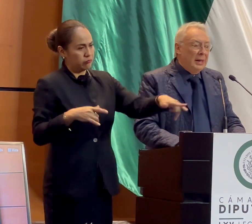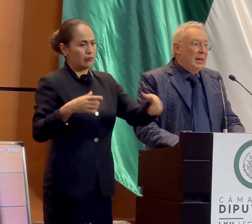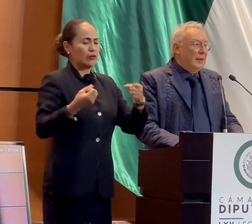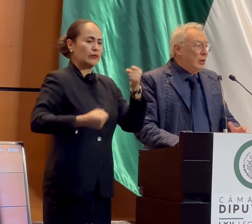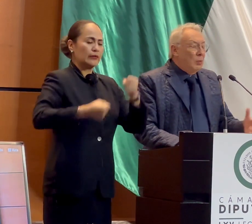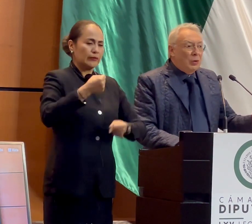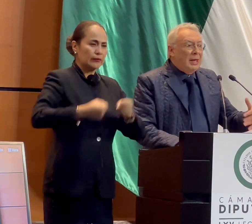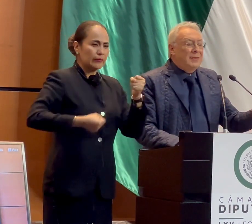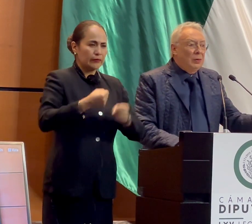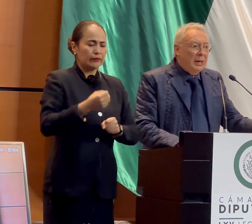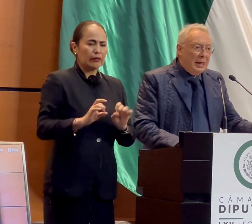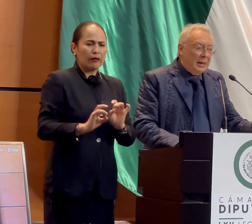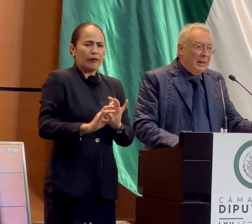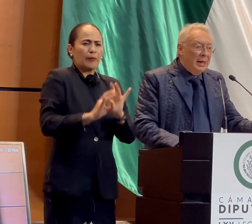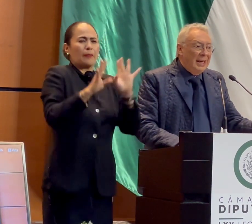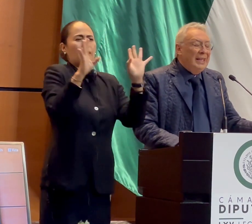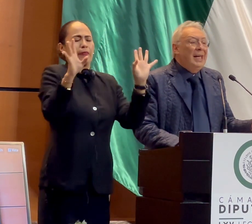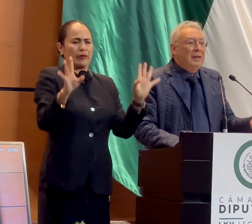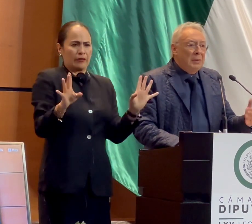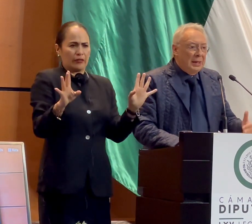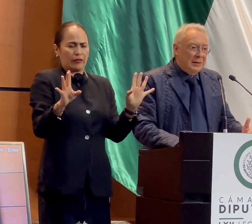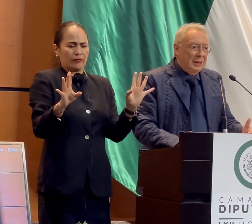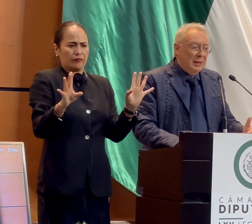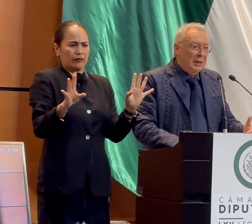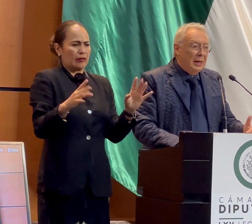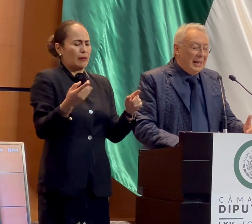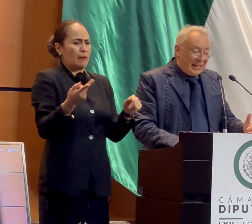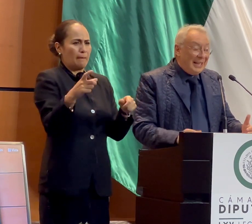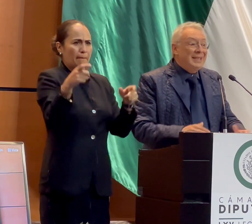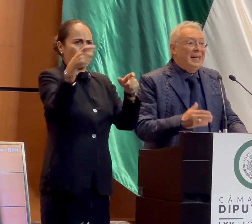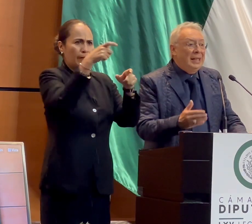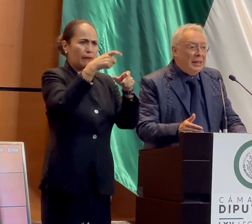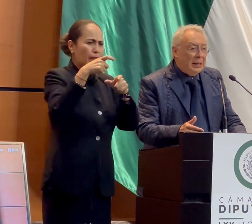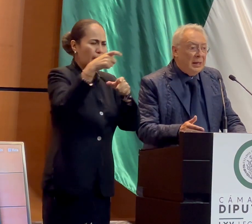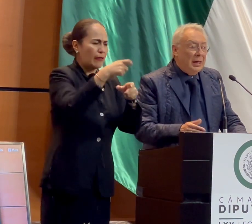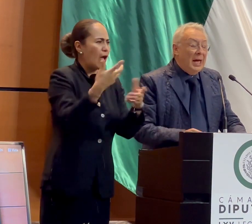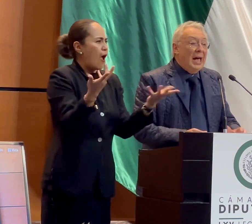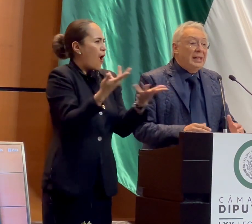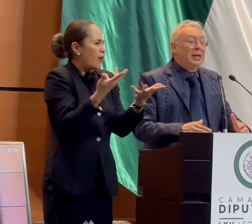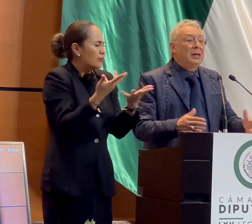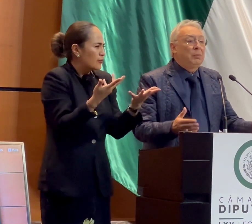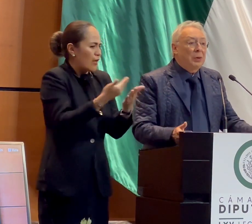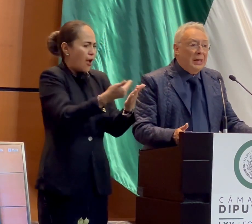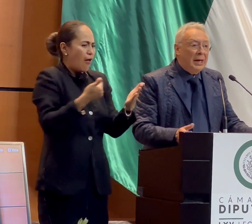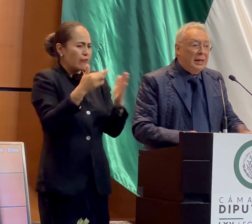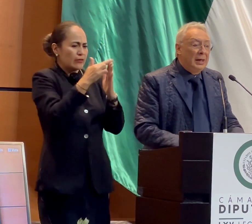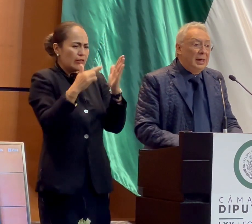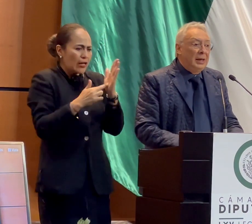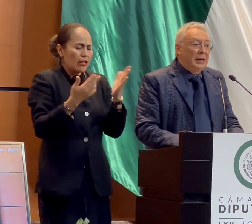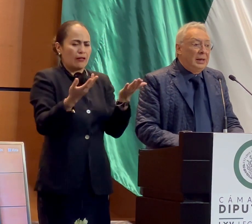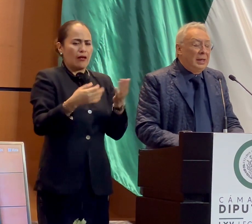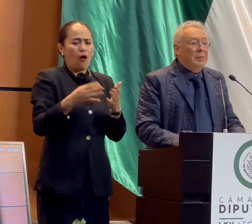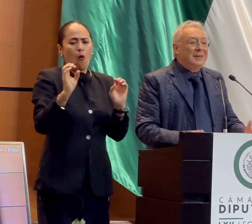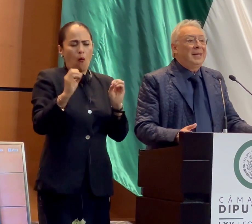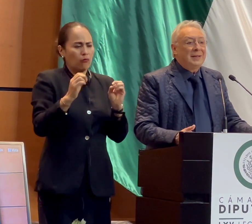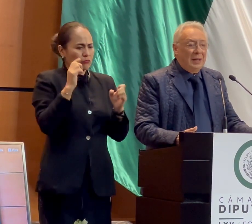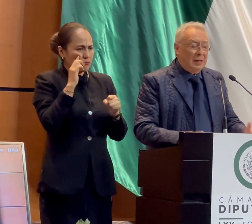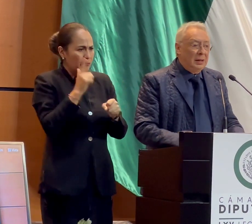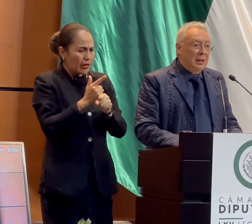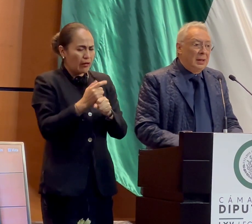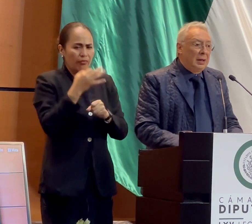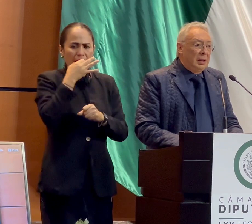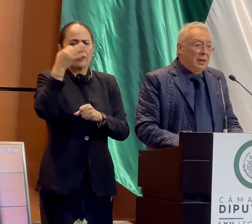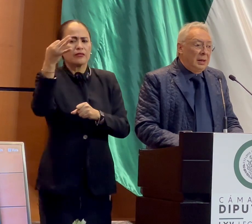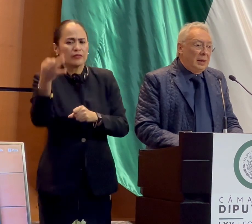forma de cómo reaccionar y además qué seguir, a quién reportar y además qué